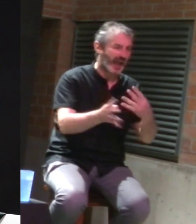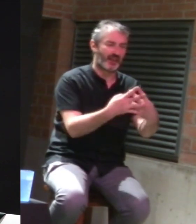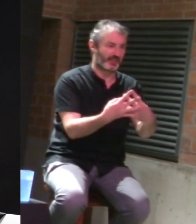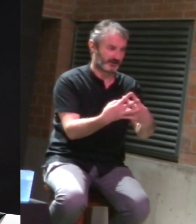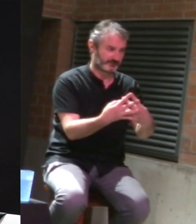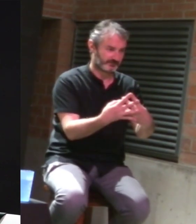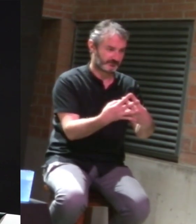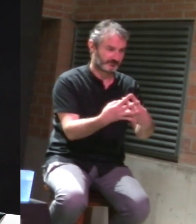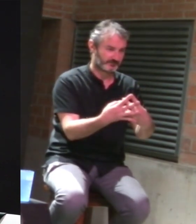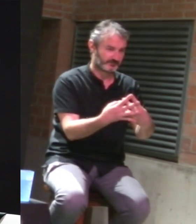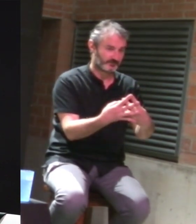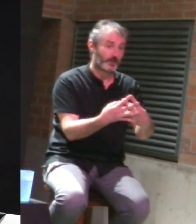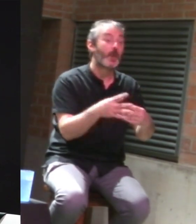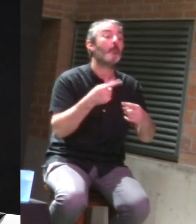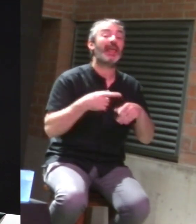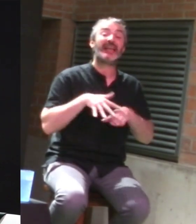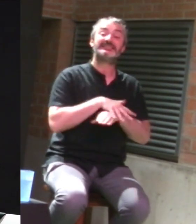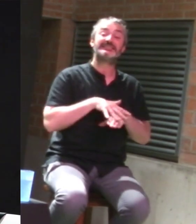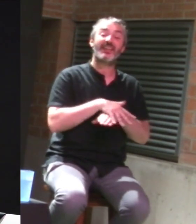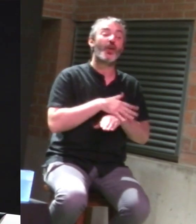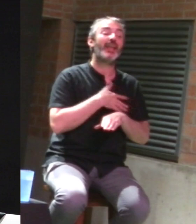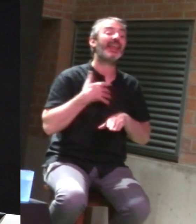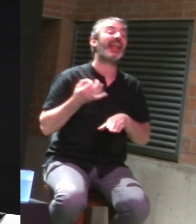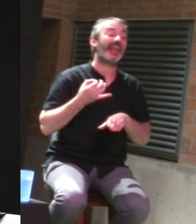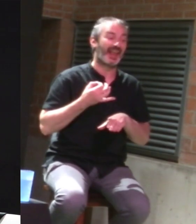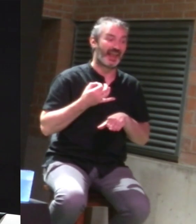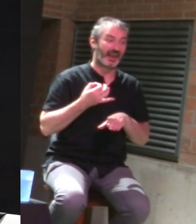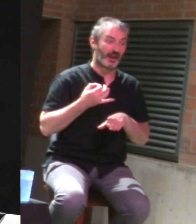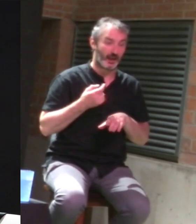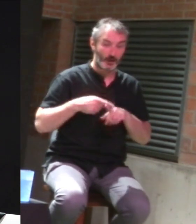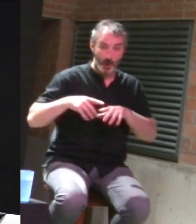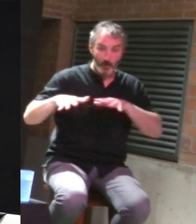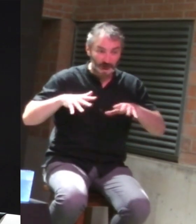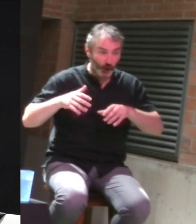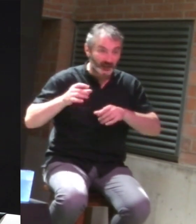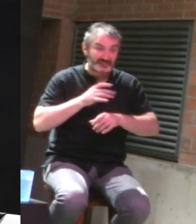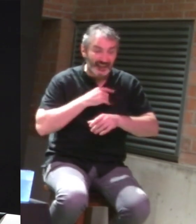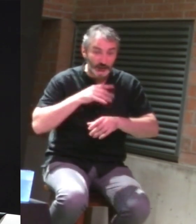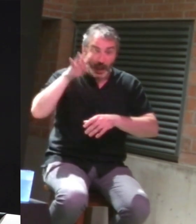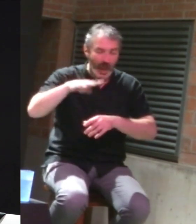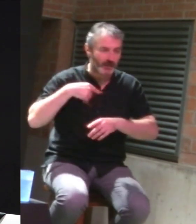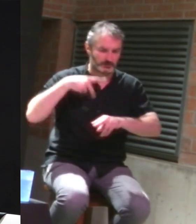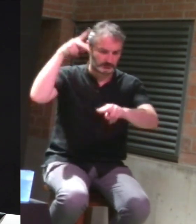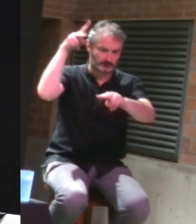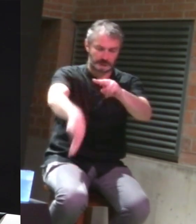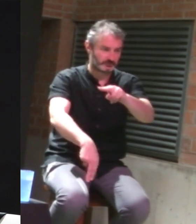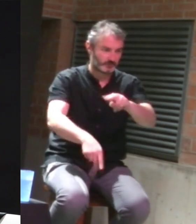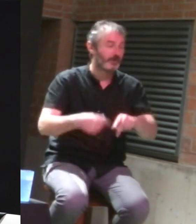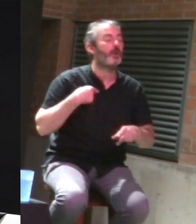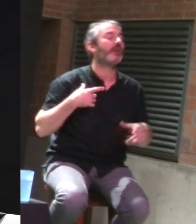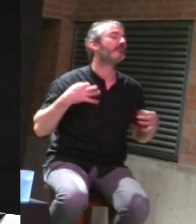intenció claríssima per part de l'Estat de desarticular tot el moviment obrer català, que està començant